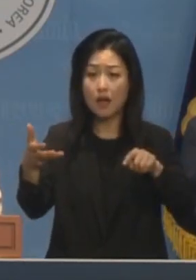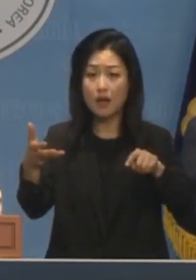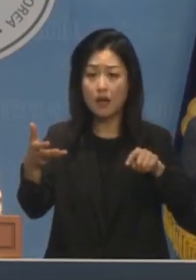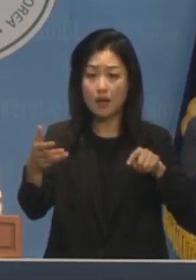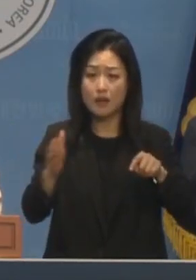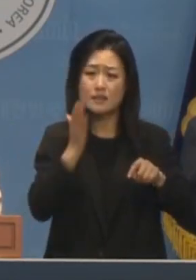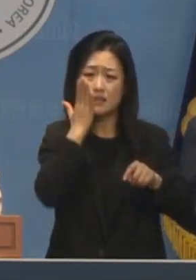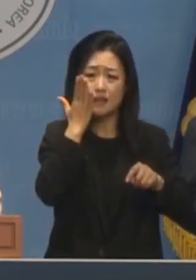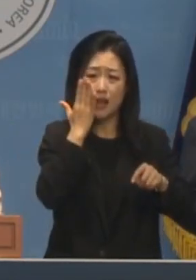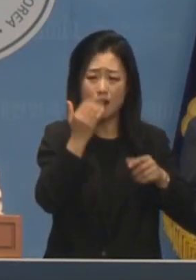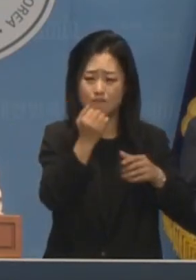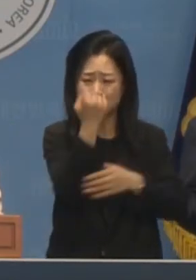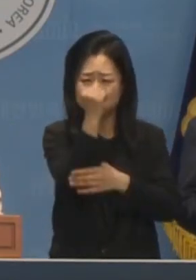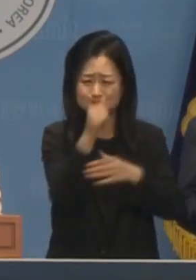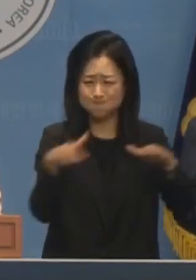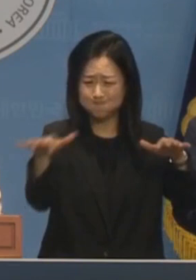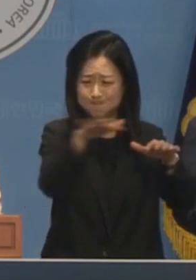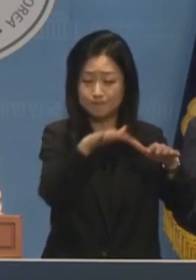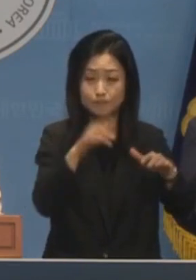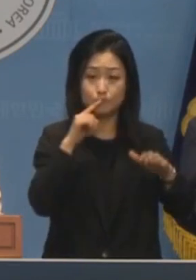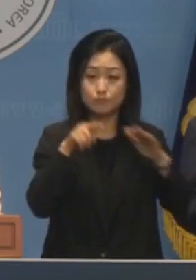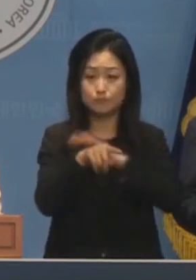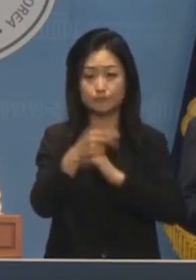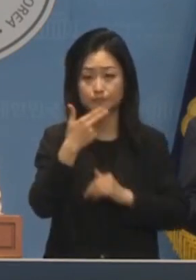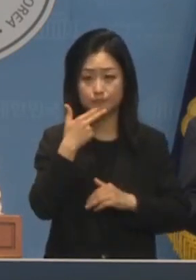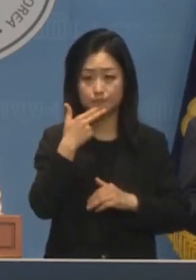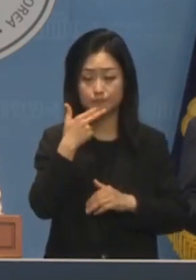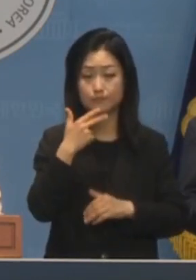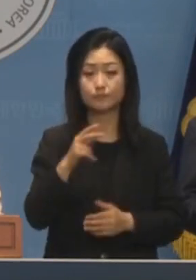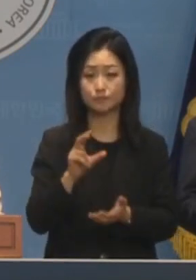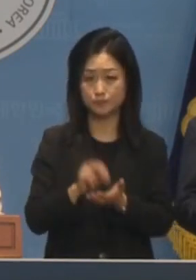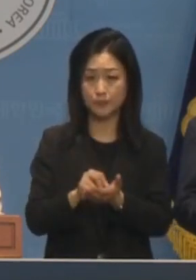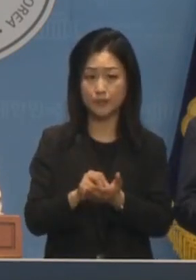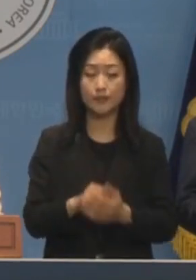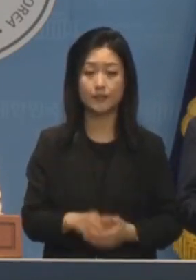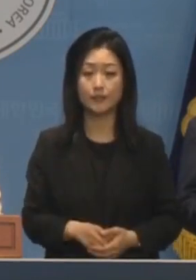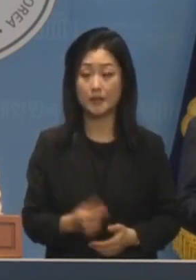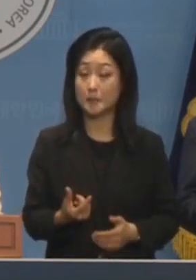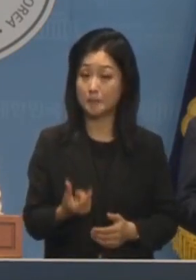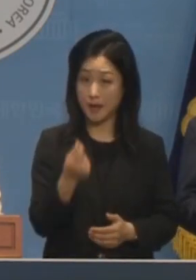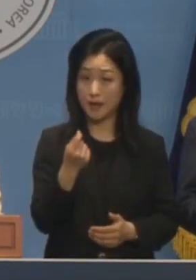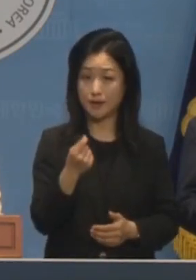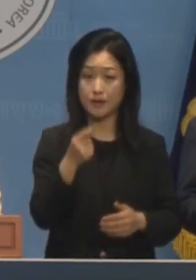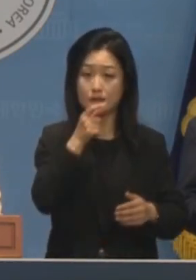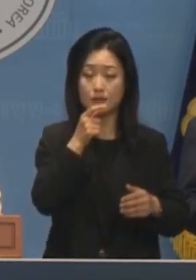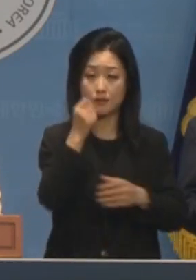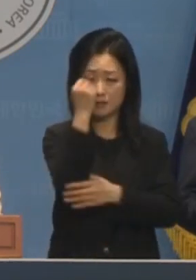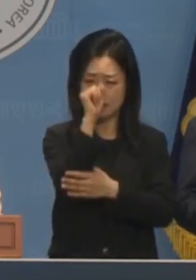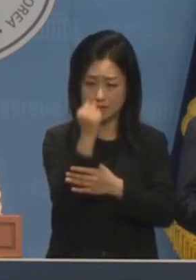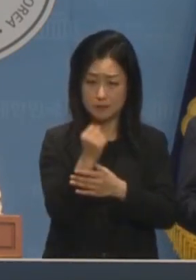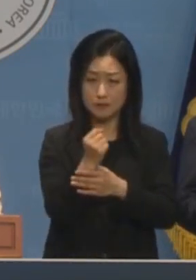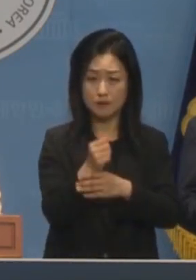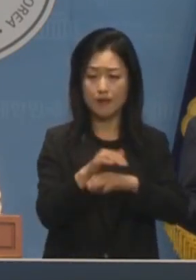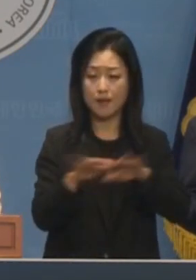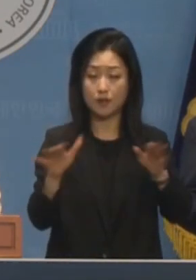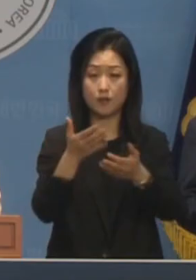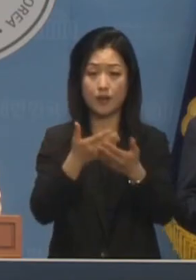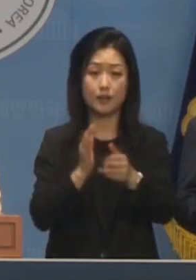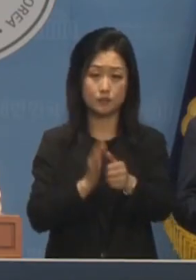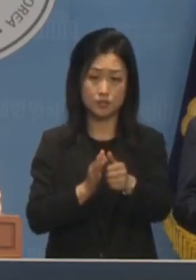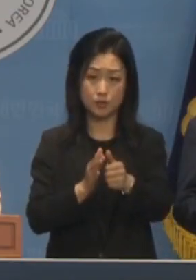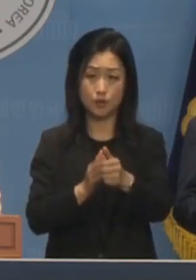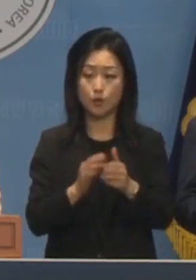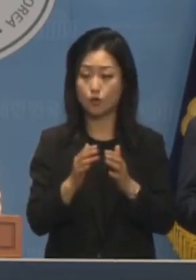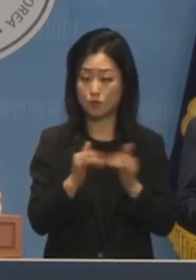뒤덮였음에도 윤석열 정부는 아무 조치도 취하고 있지 않습니다. 하루빨리 녹조를 제거할 방법을